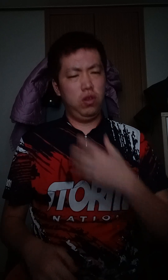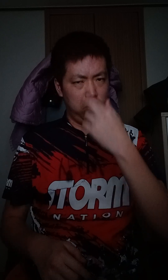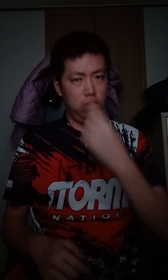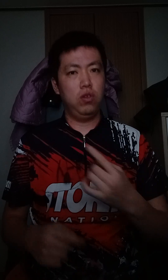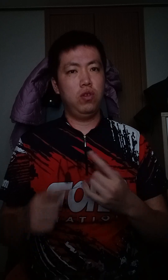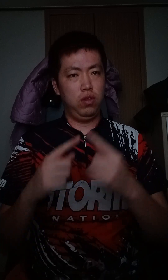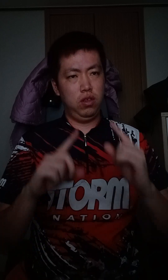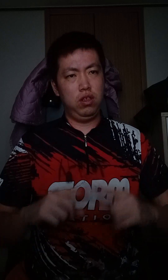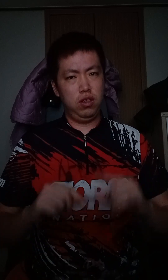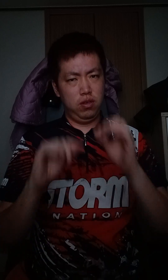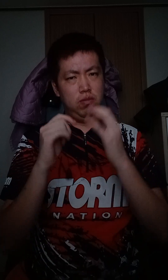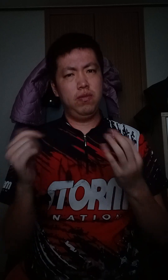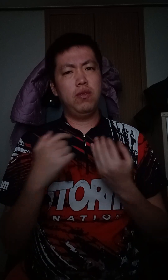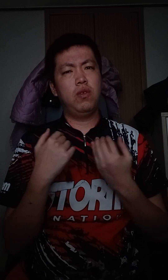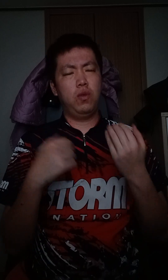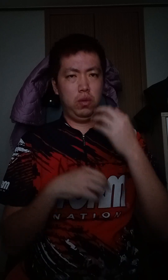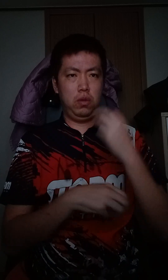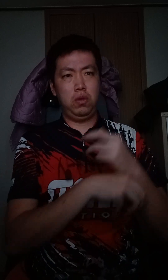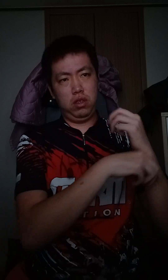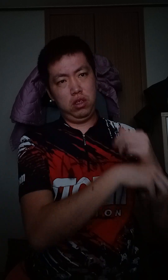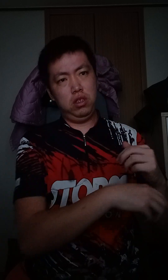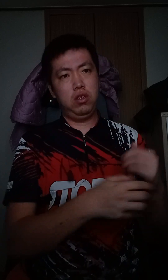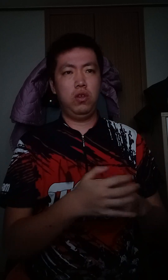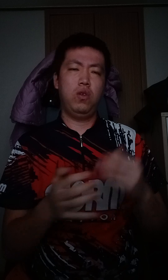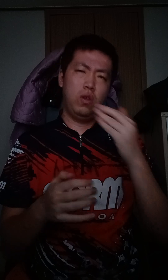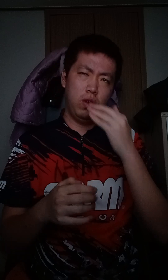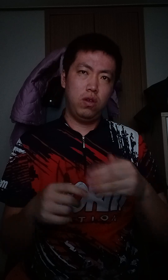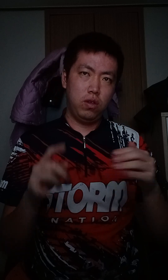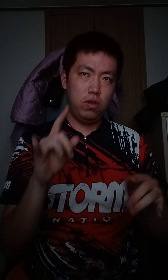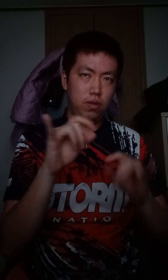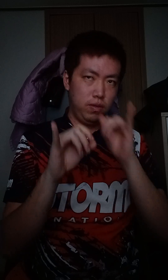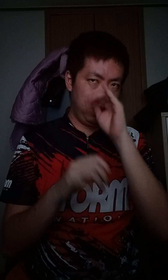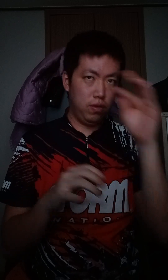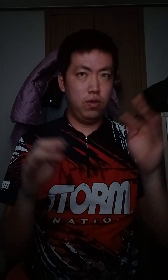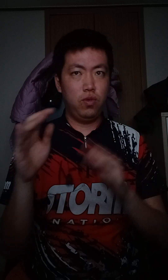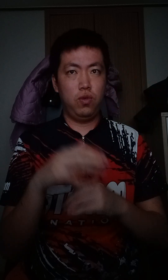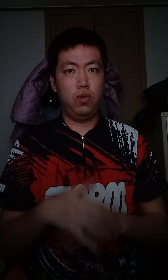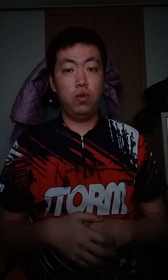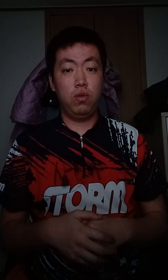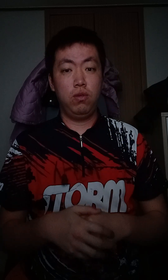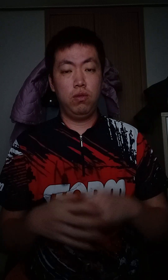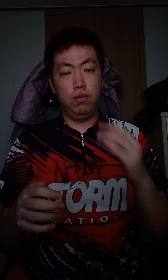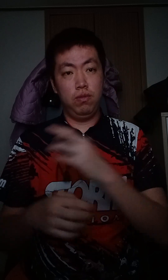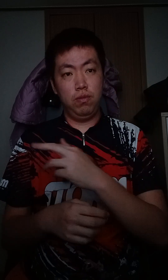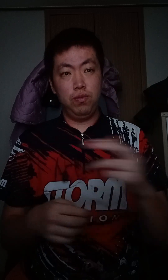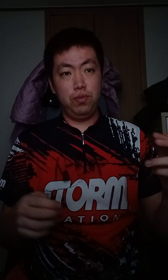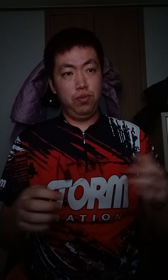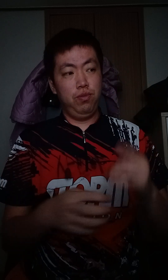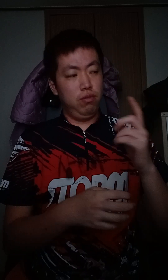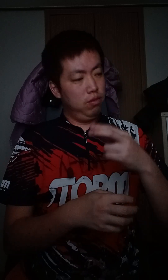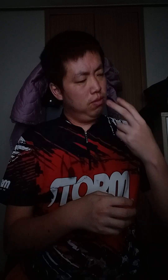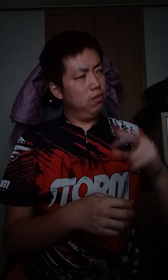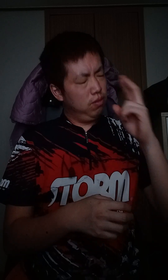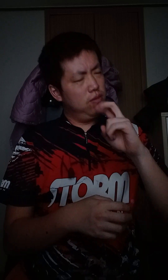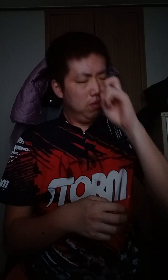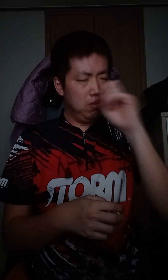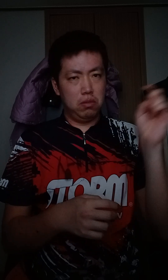이 음주 측정에 대한 실효성이 좀 떨어졌다고 봐야 되겠죠. 그래서 이것들을 보완하기 위해서는 음주운전 방지 장치